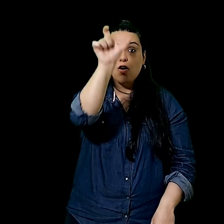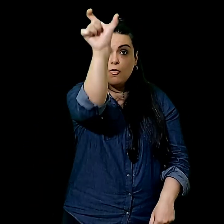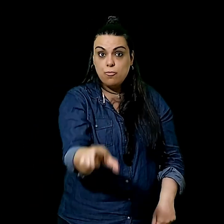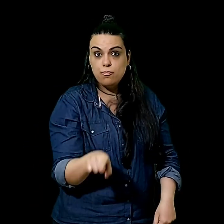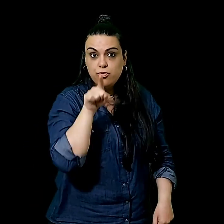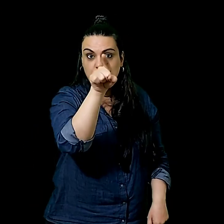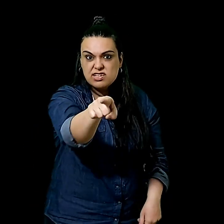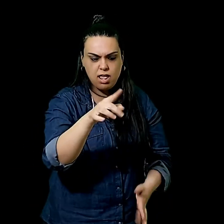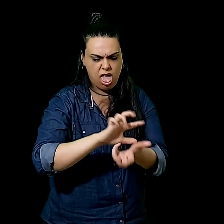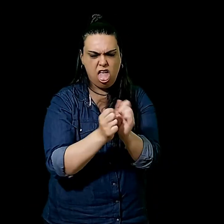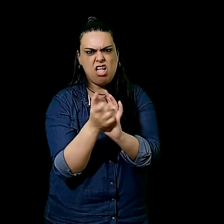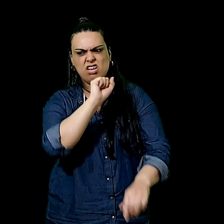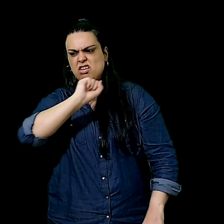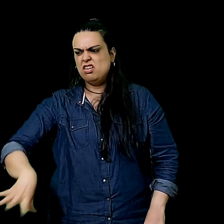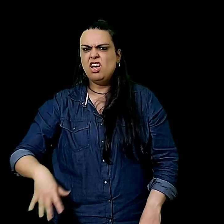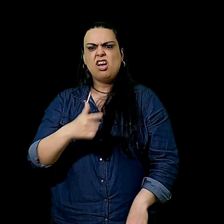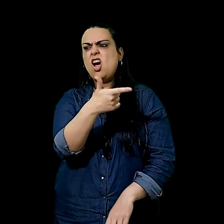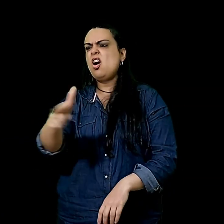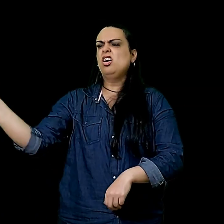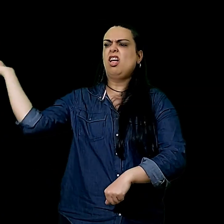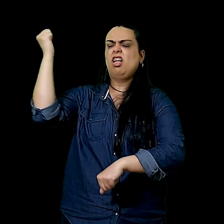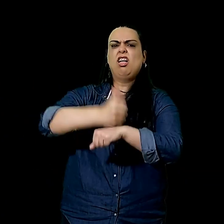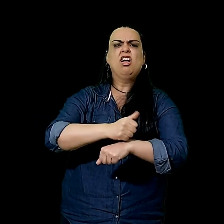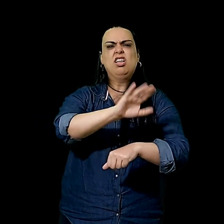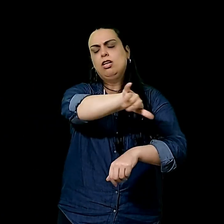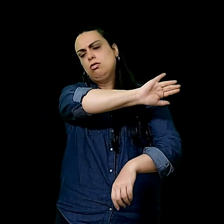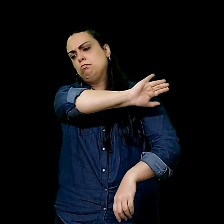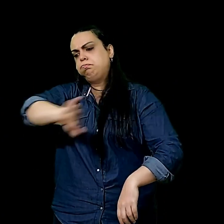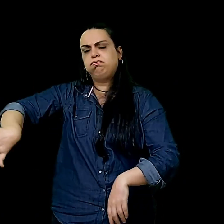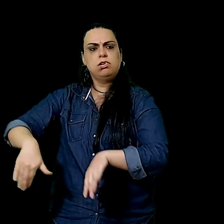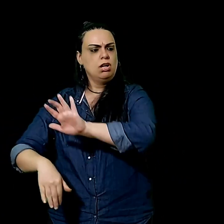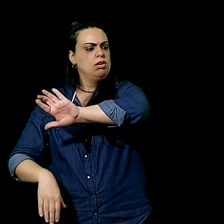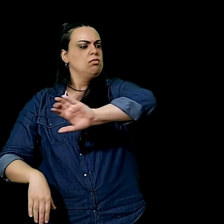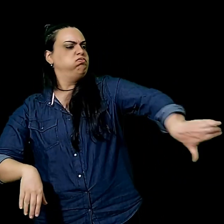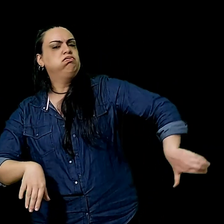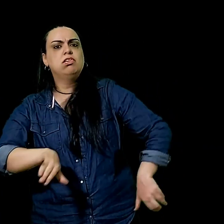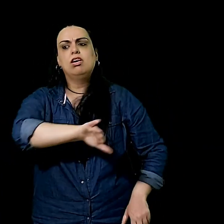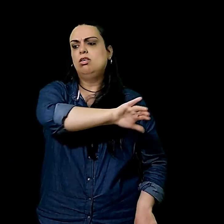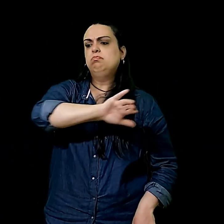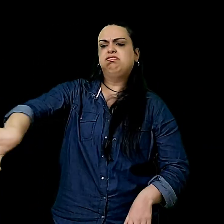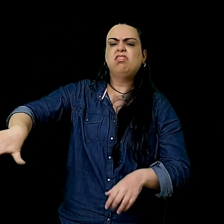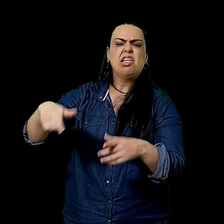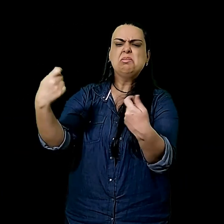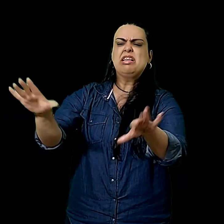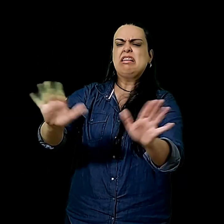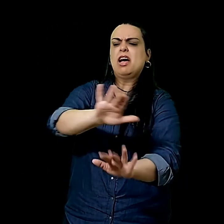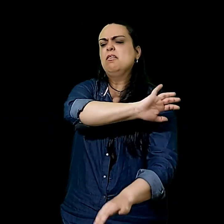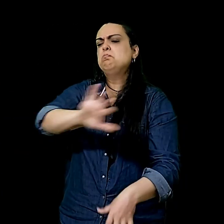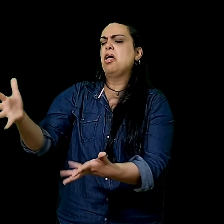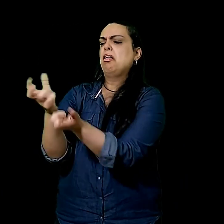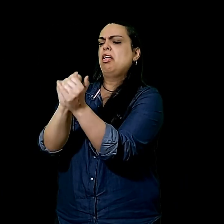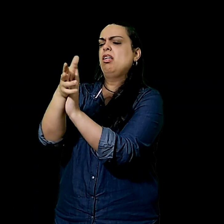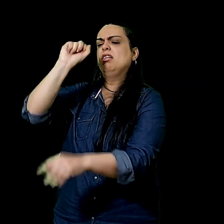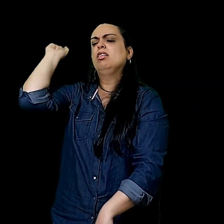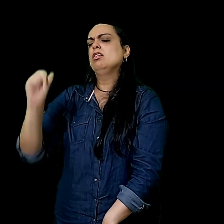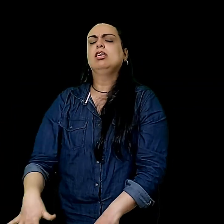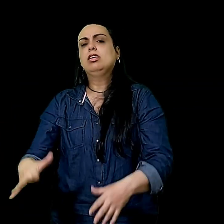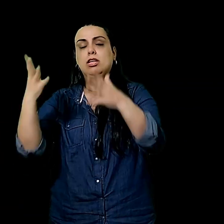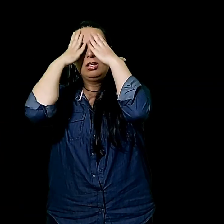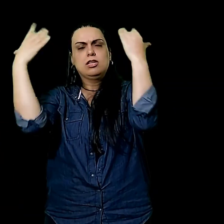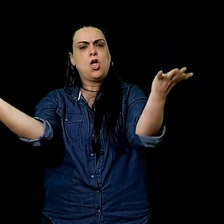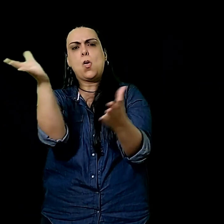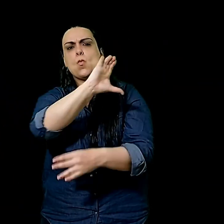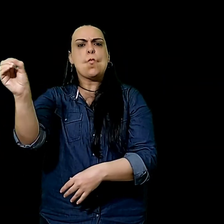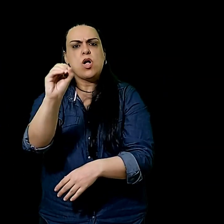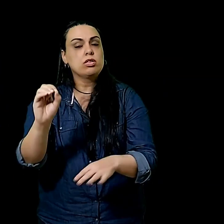descartável e nem as suas obras em Deus se tornam descartáveis depois que elas são concluídas em Deus.